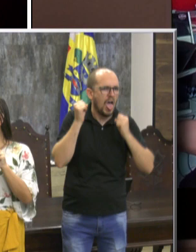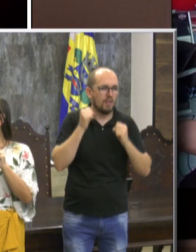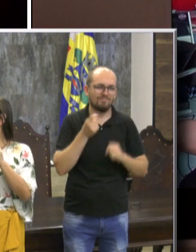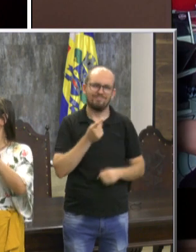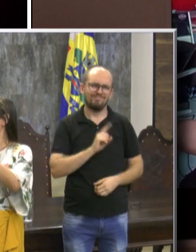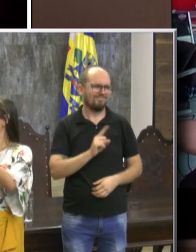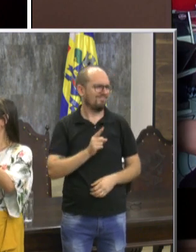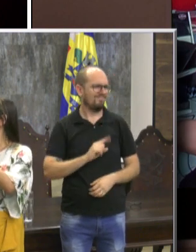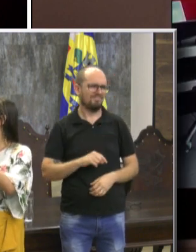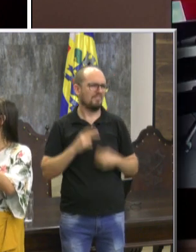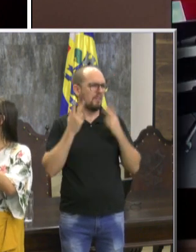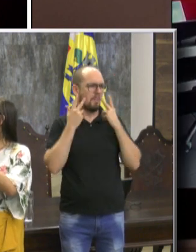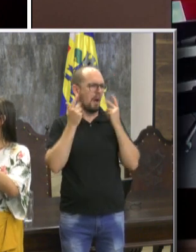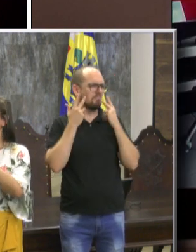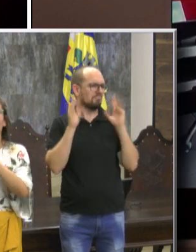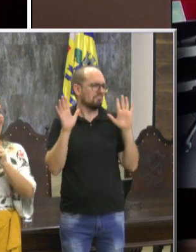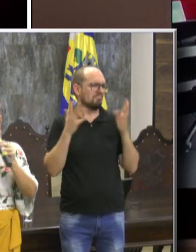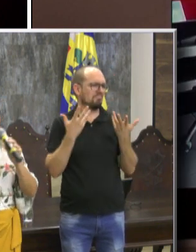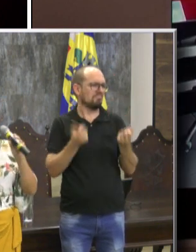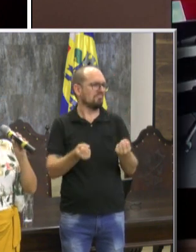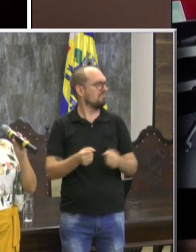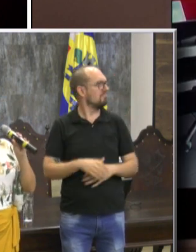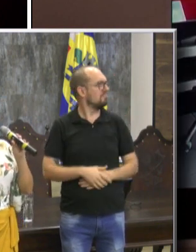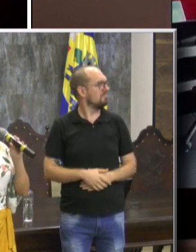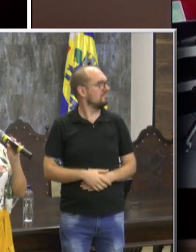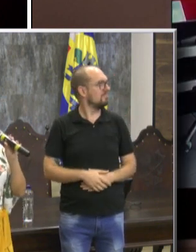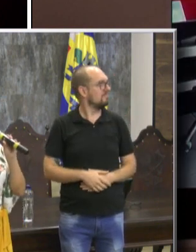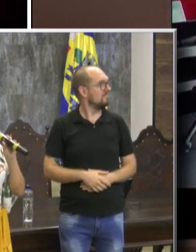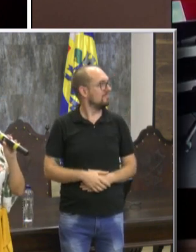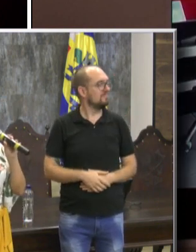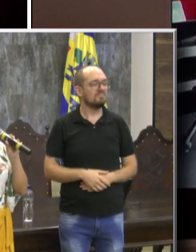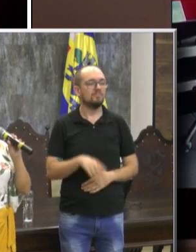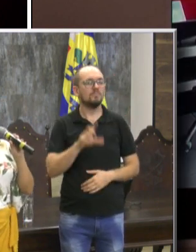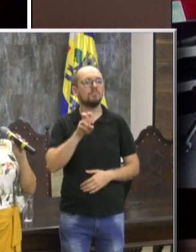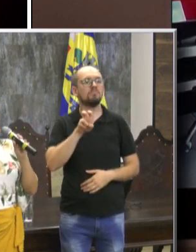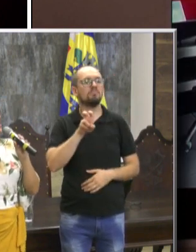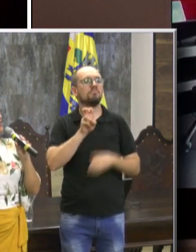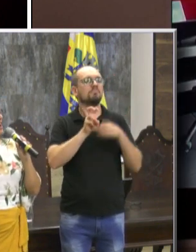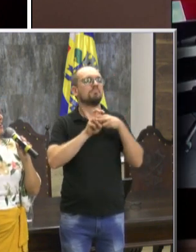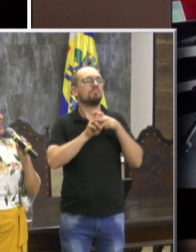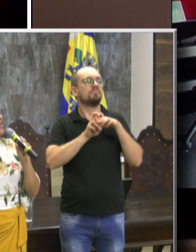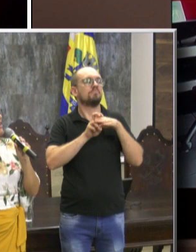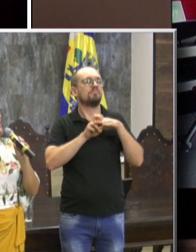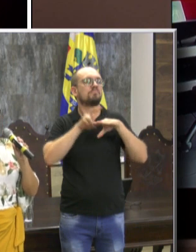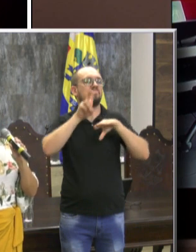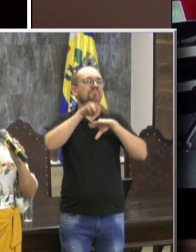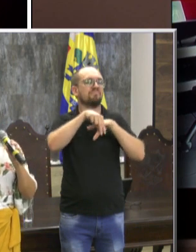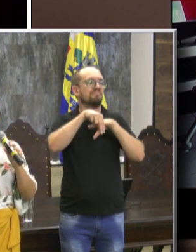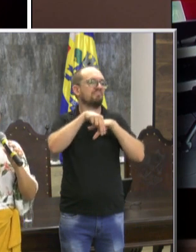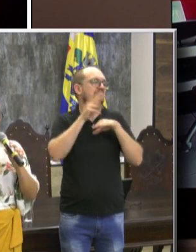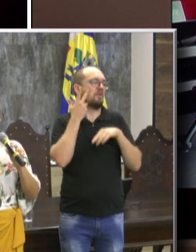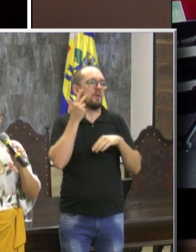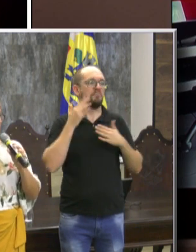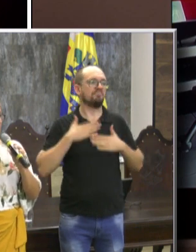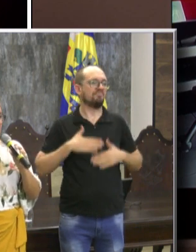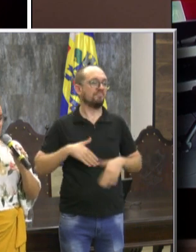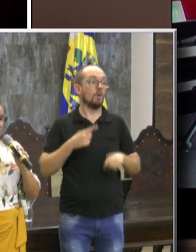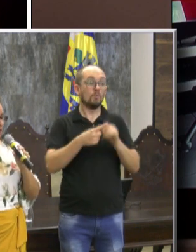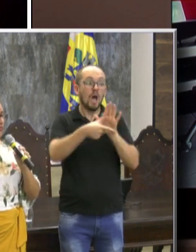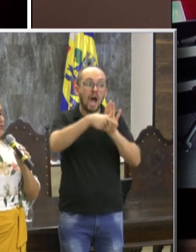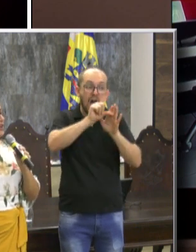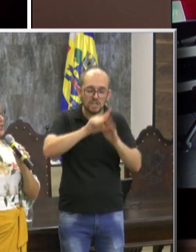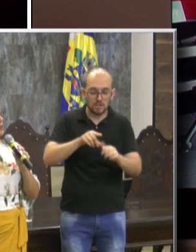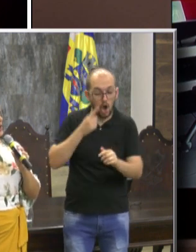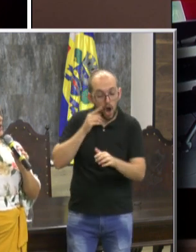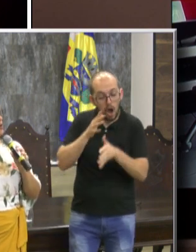próxima também dá para ver. Olha lá. Baixou a perninha e o cabeleireiro está ali. Então, houve a antecipação da